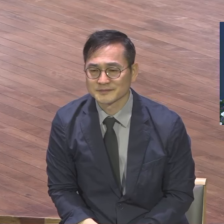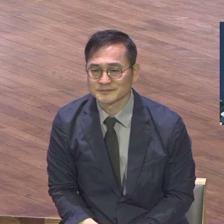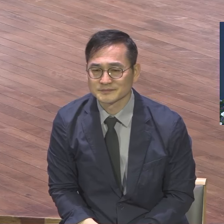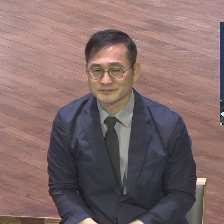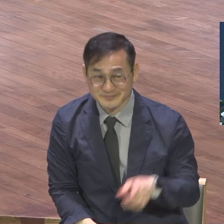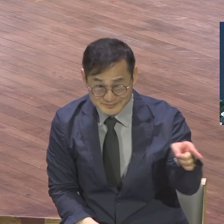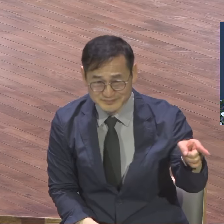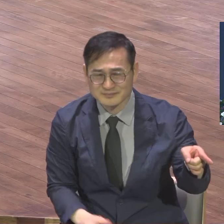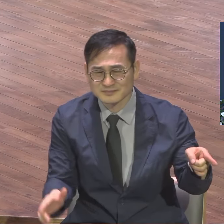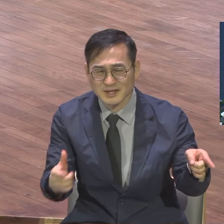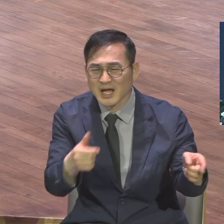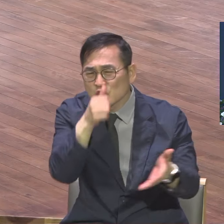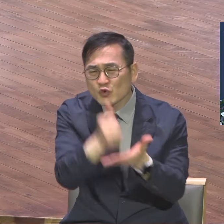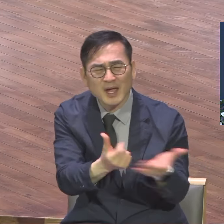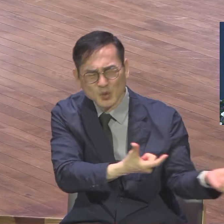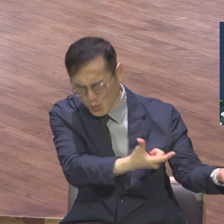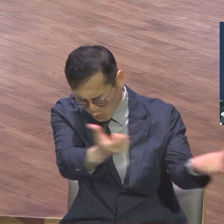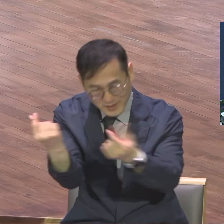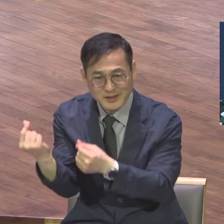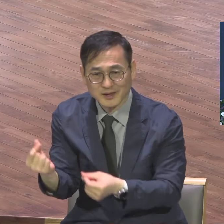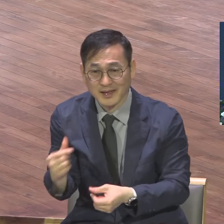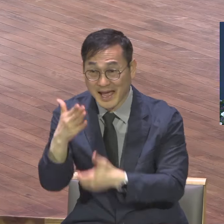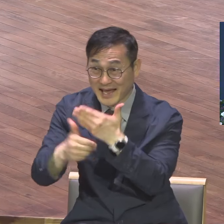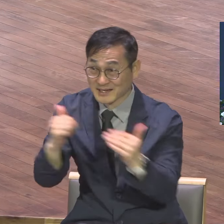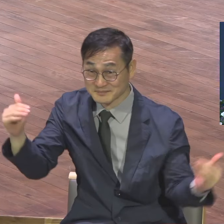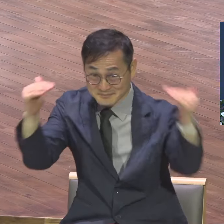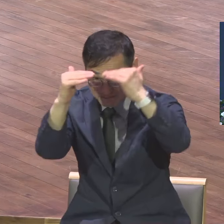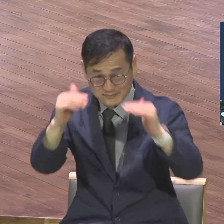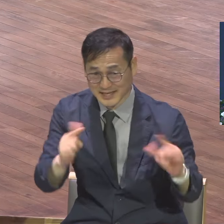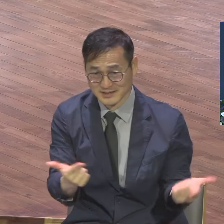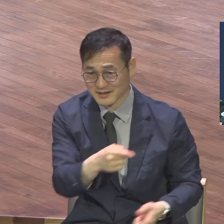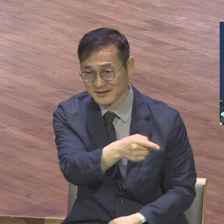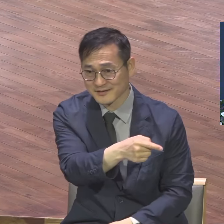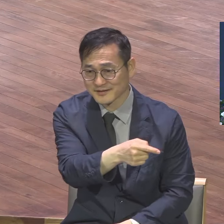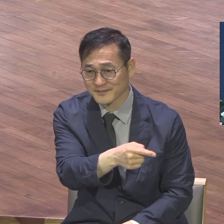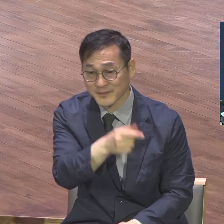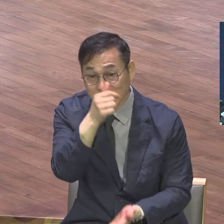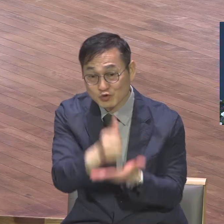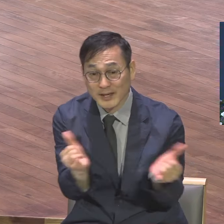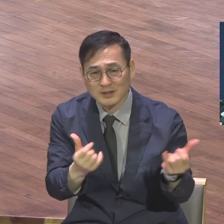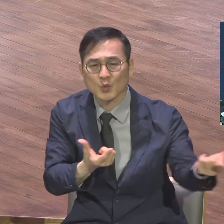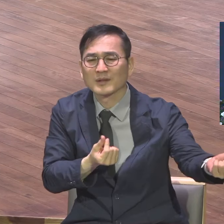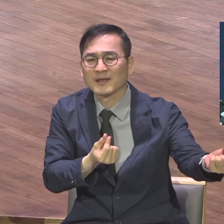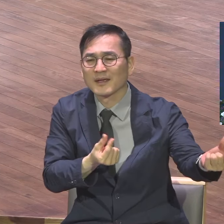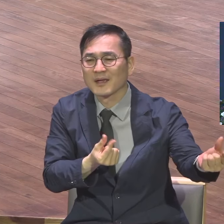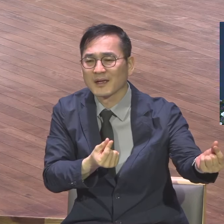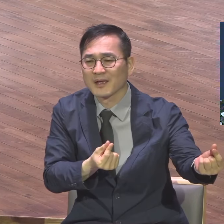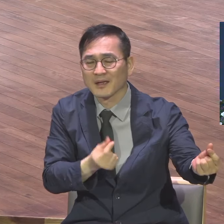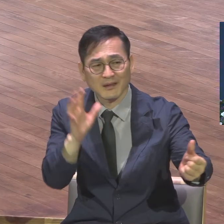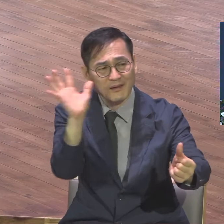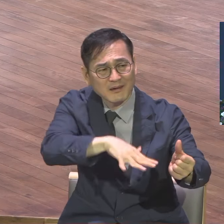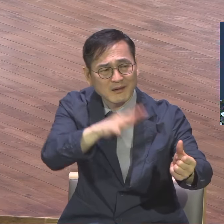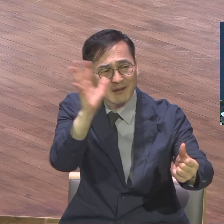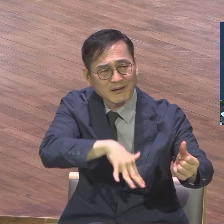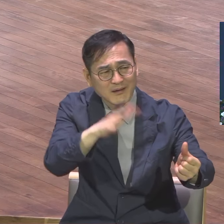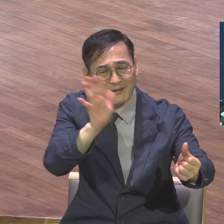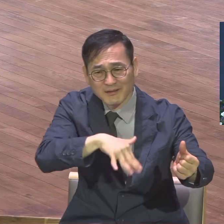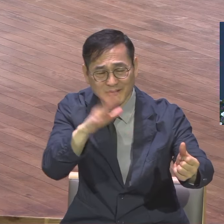이들은 다 죄인된 인간이지 하나님이 아니에요. 이들은 다 죄인된 인간이에요. 절대 그리스도가 될